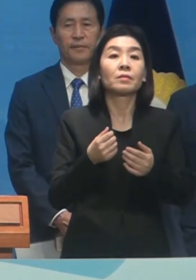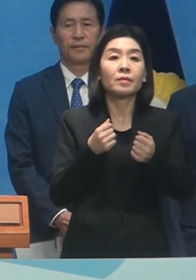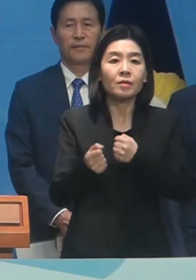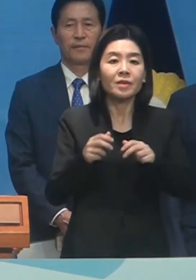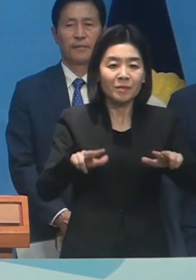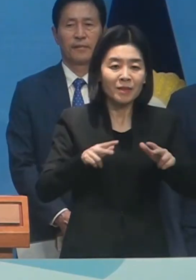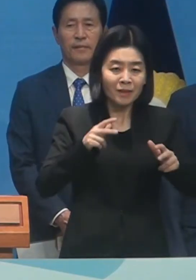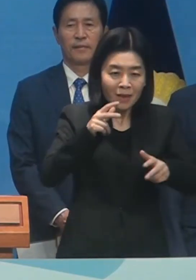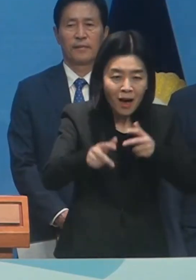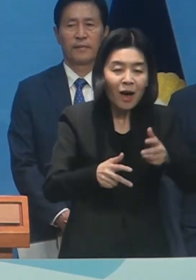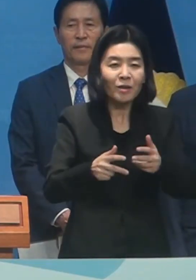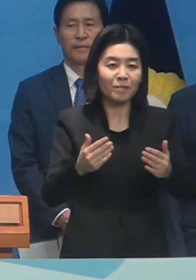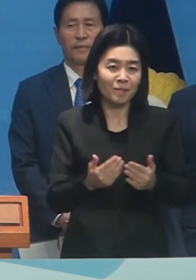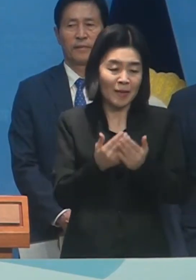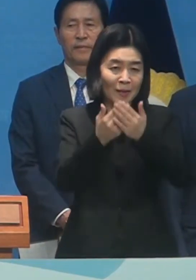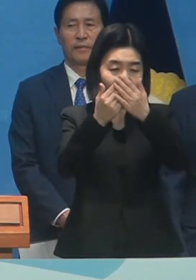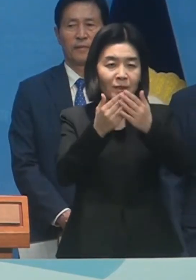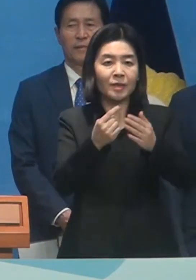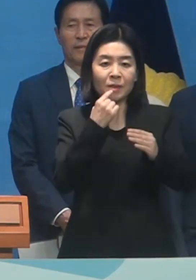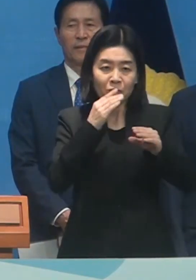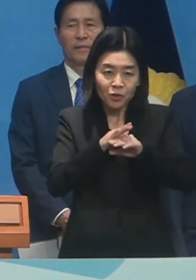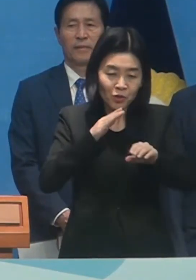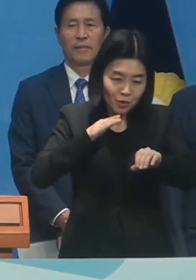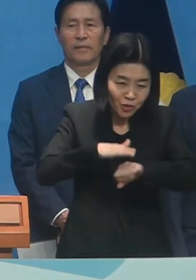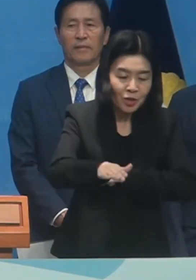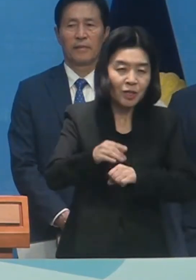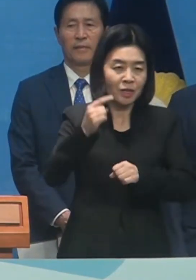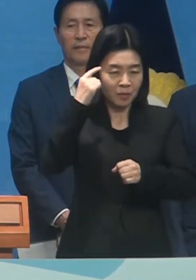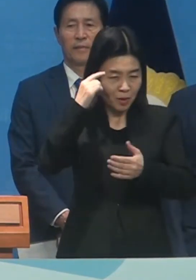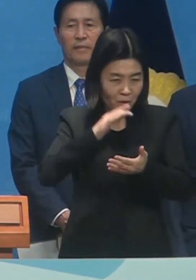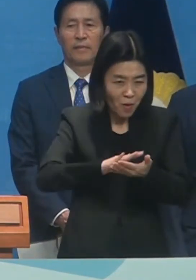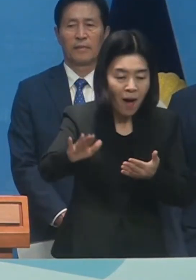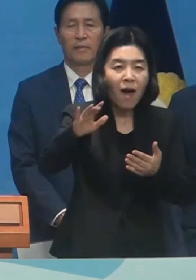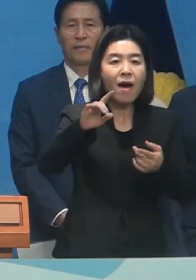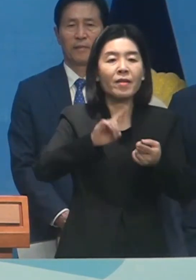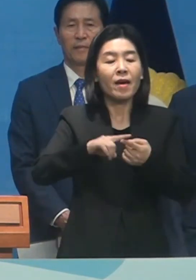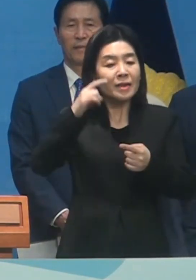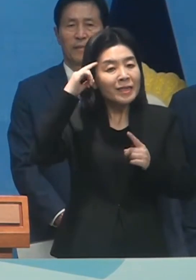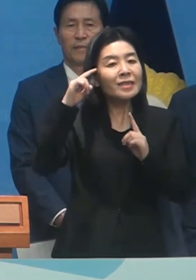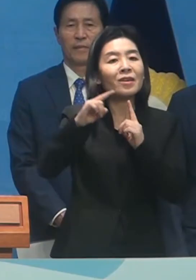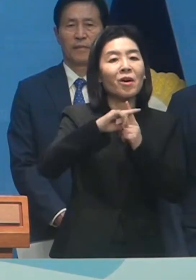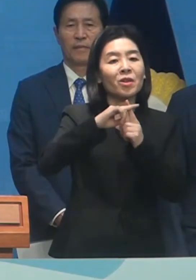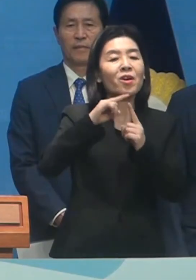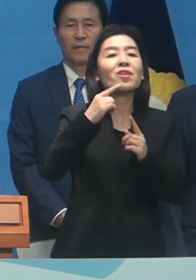산업화, 민주화, 평화라는 우리 세대의 긍정적인 역사적